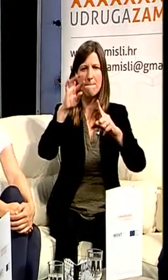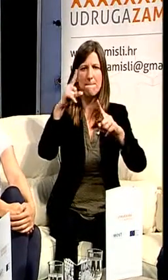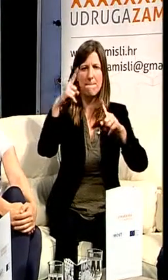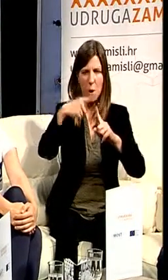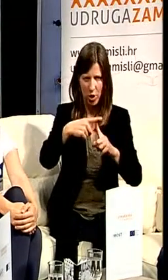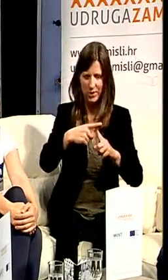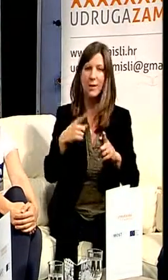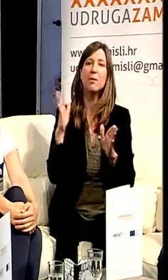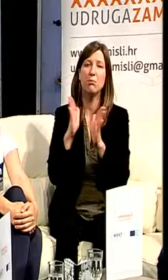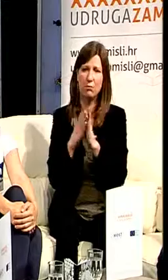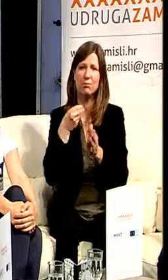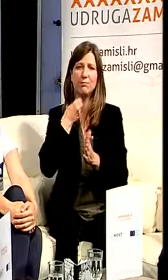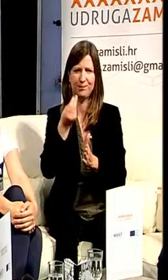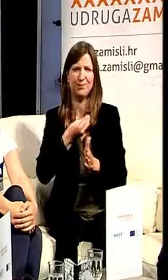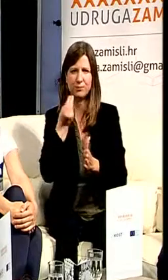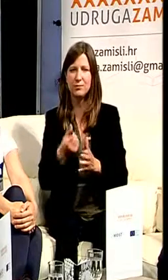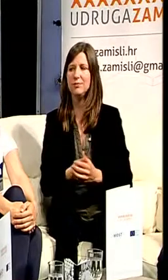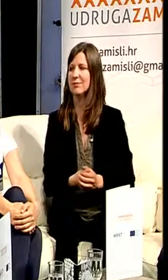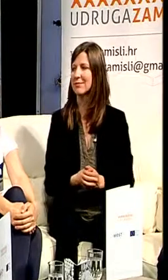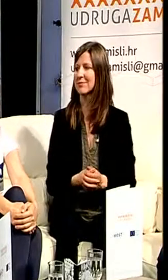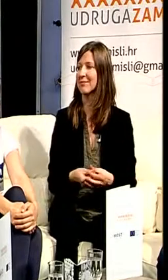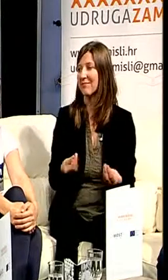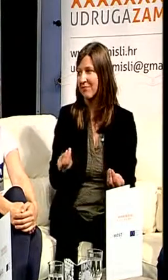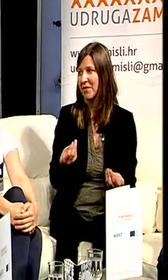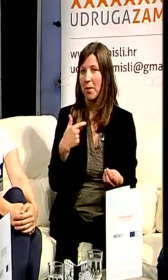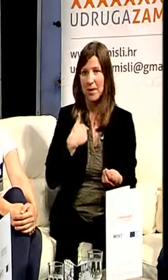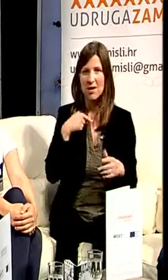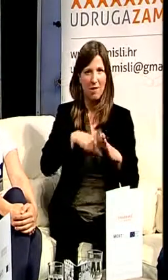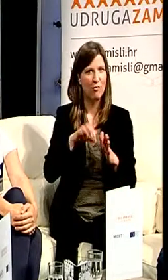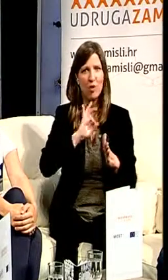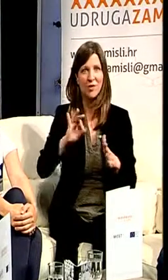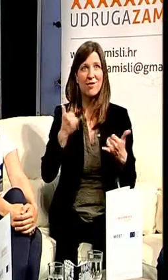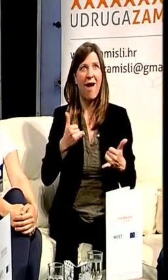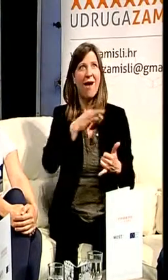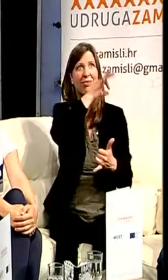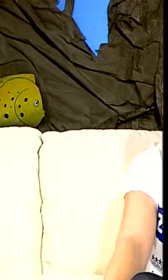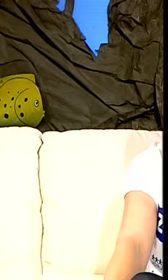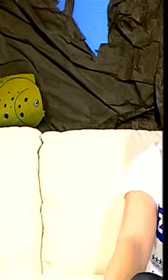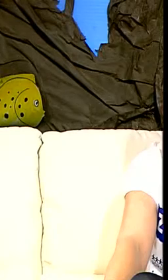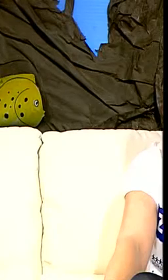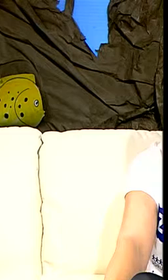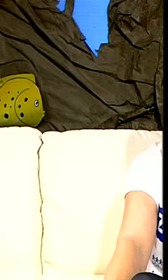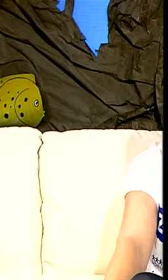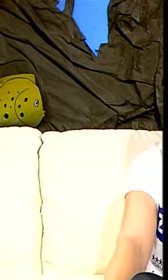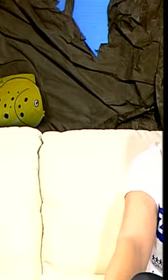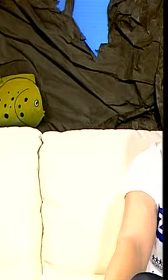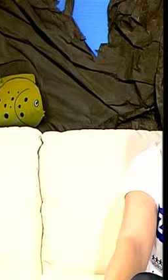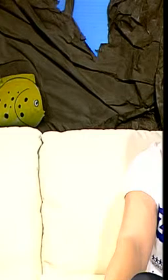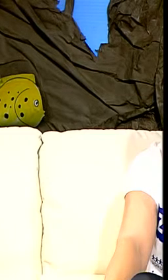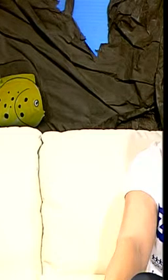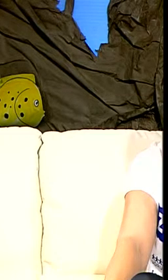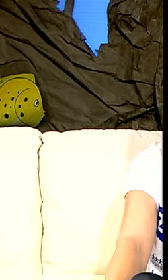Odlično. Već četvrti put danas odgovoram na to pitanje. Danas je takav dan. Odlično. Ima